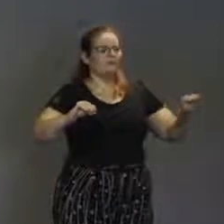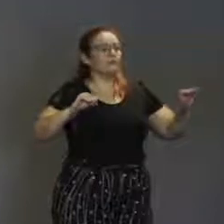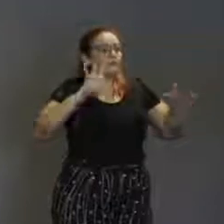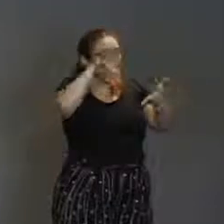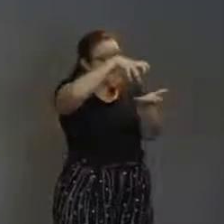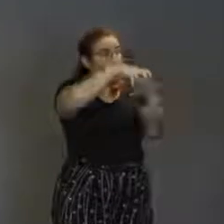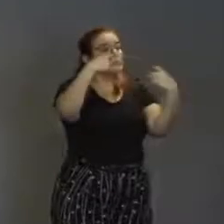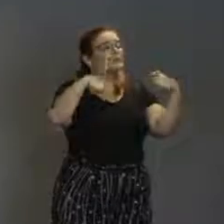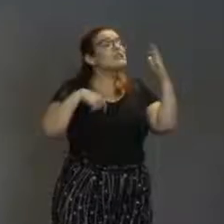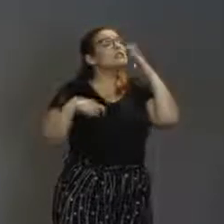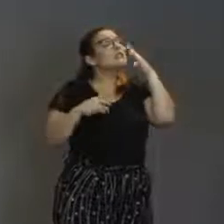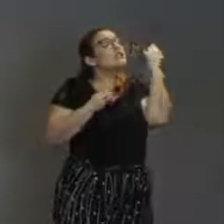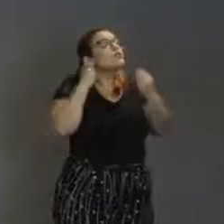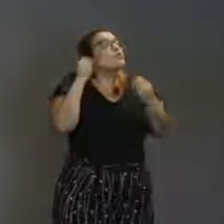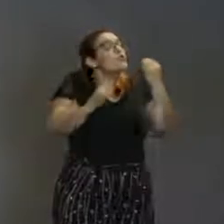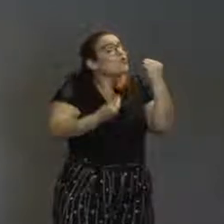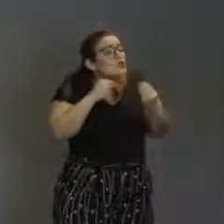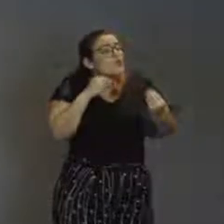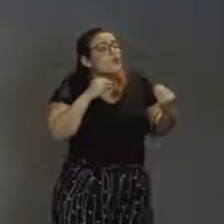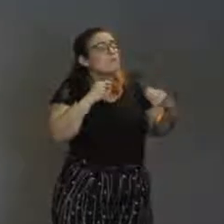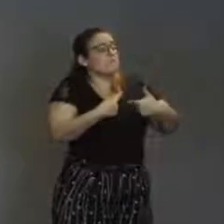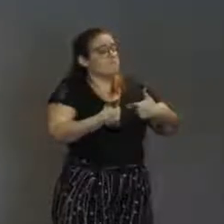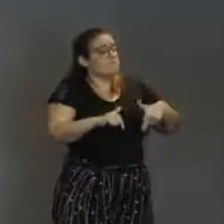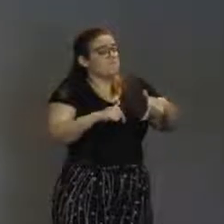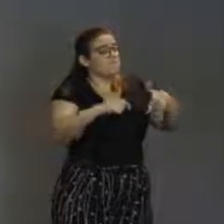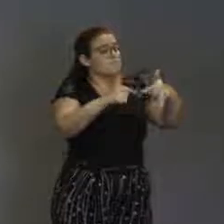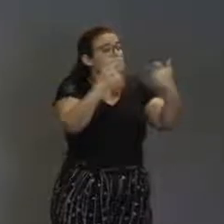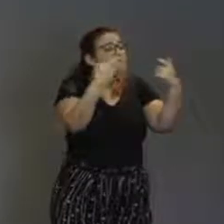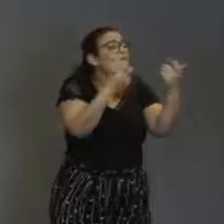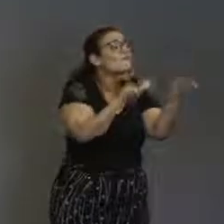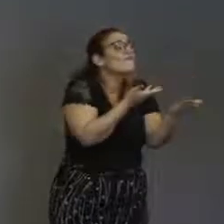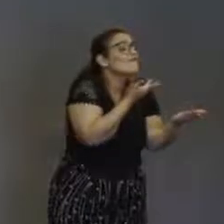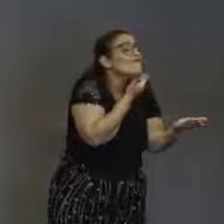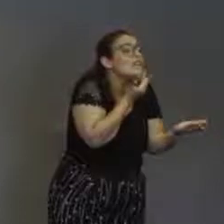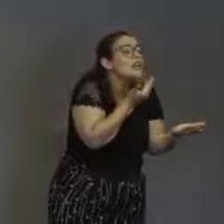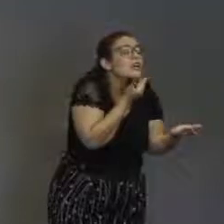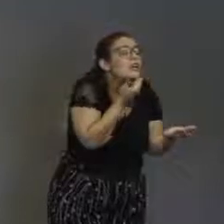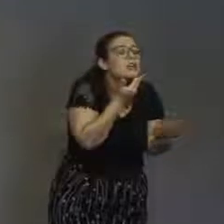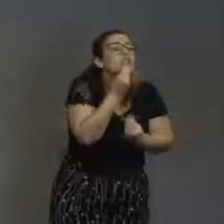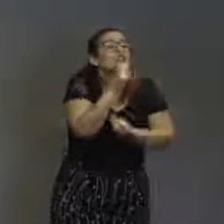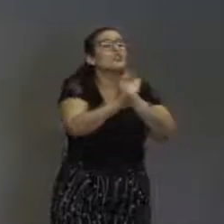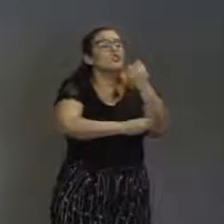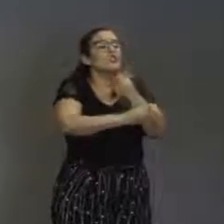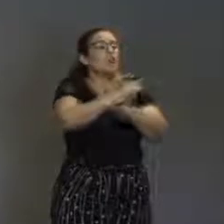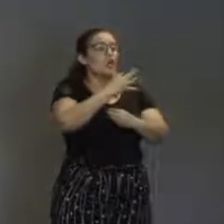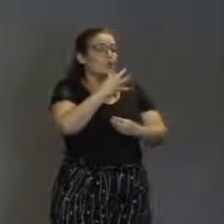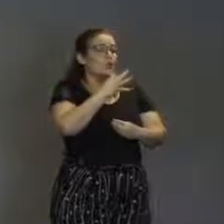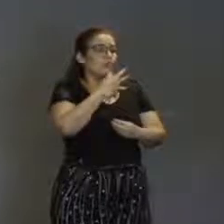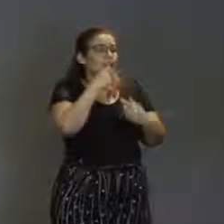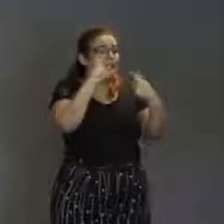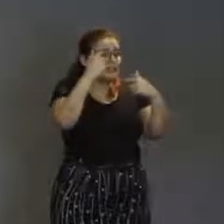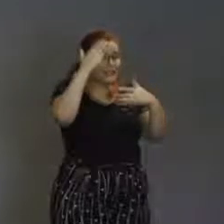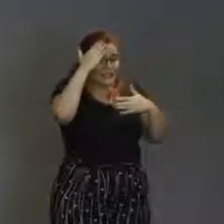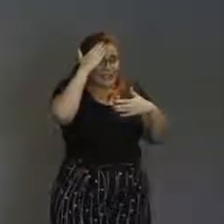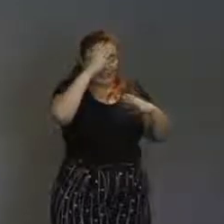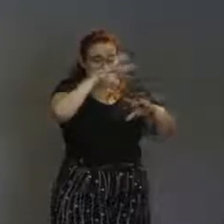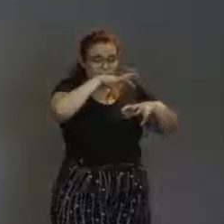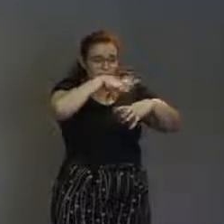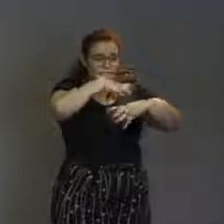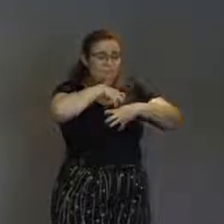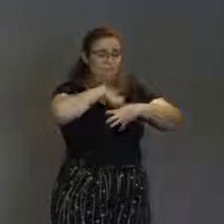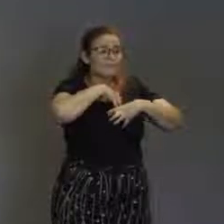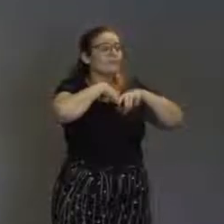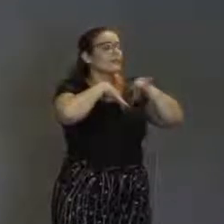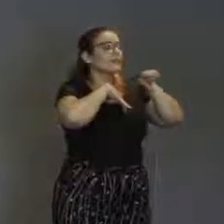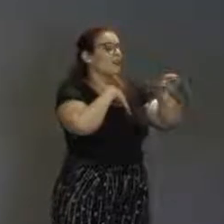do caminho de facilitador de transferência de conhecimento, de entender a sensibilidade do que é um setor e do que é